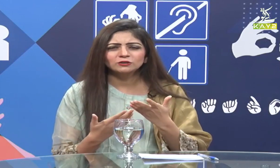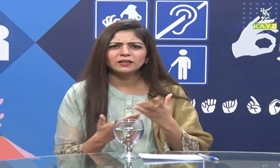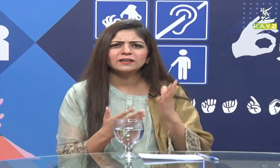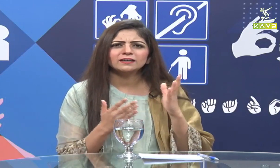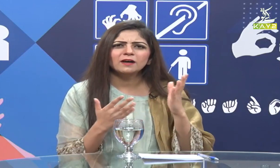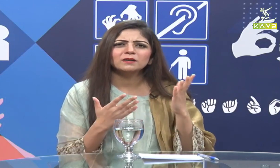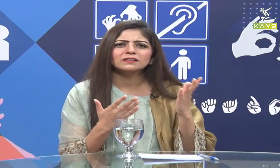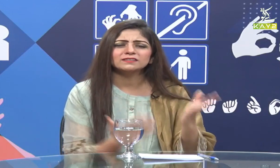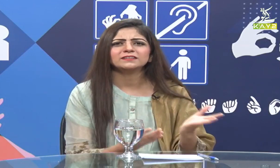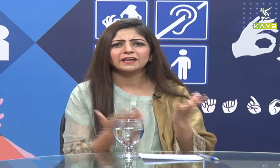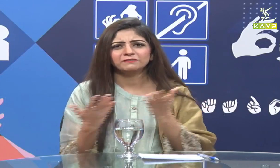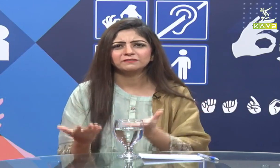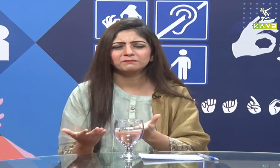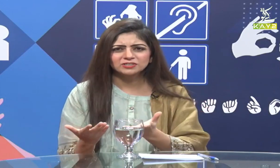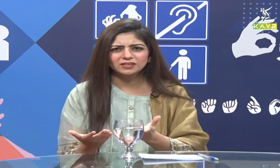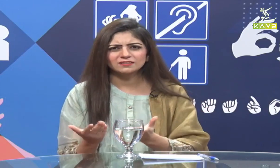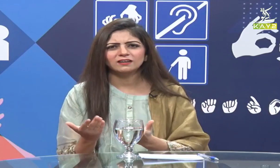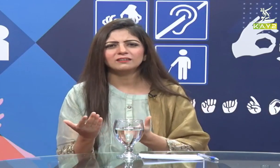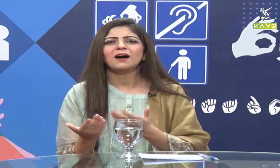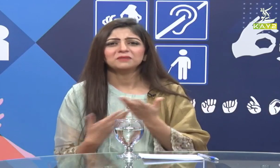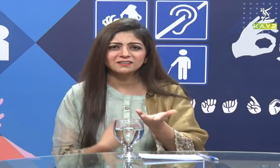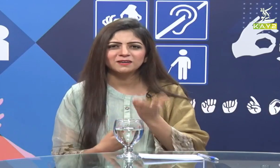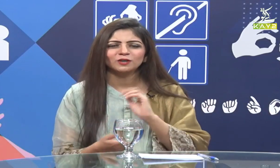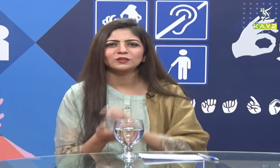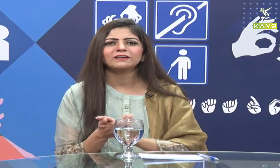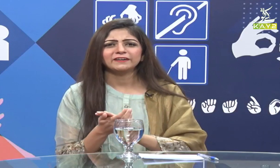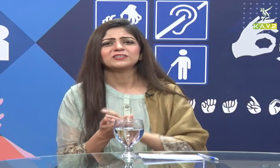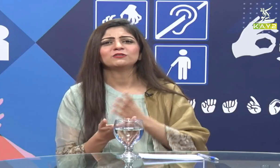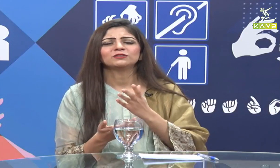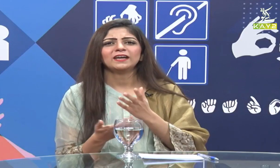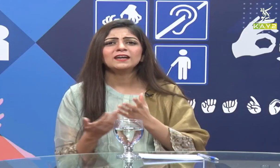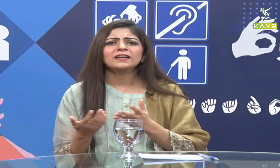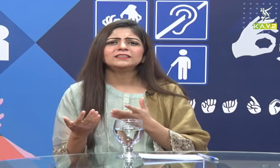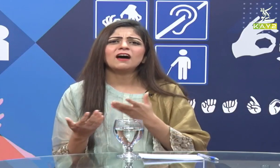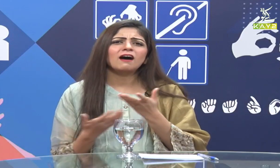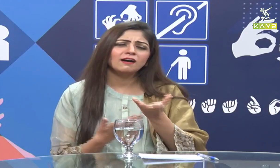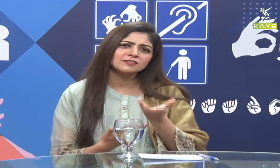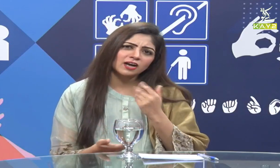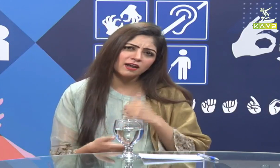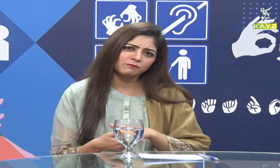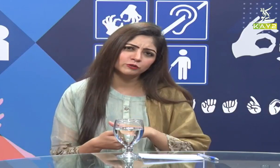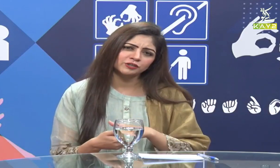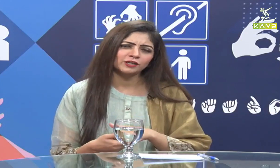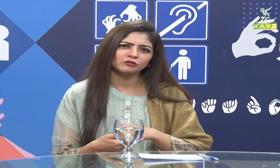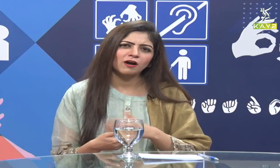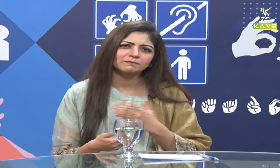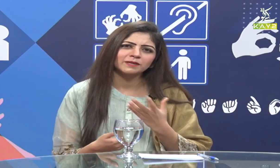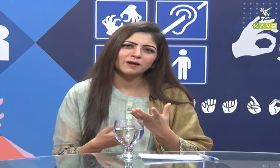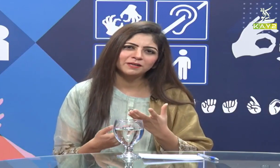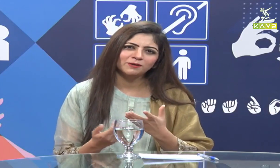ताकि अगर आपका किसी डेफ बच्चे के साथ आमना सामना होता है, इंटरेक्शन होता है, या हाल चाल आप पूछ रहे हैं, तो आपके माइंड में